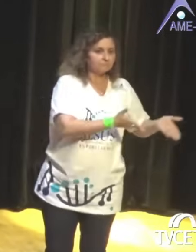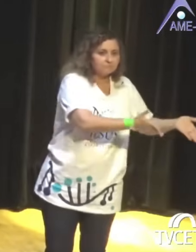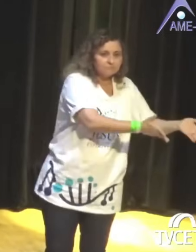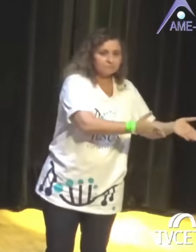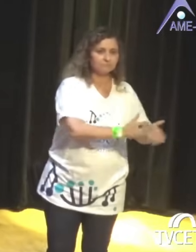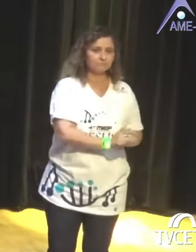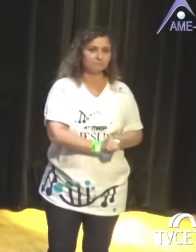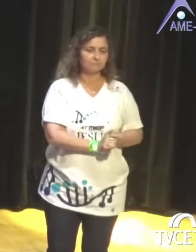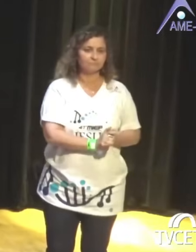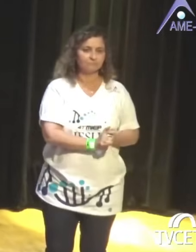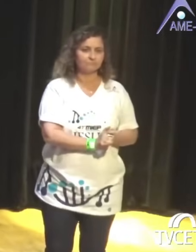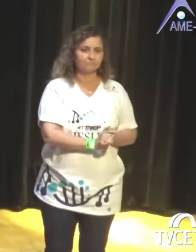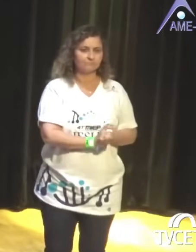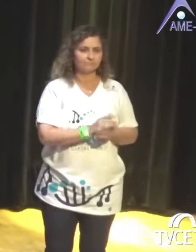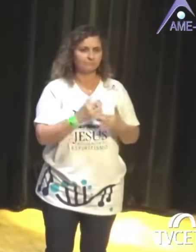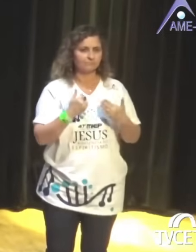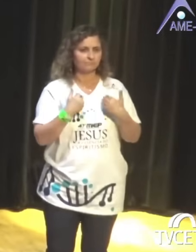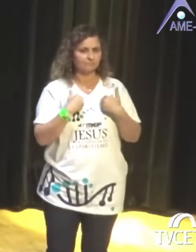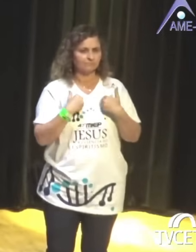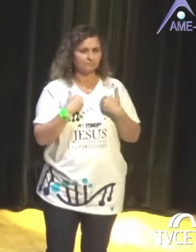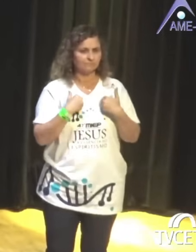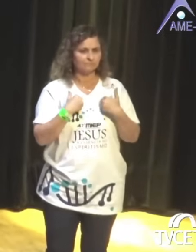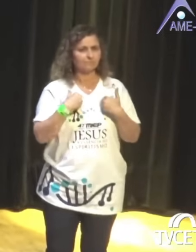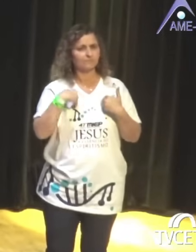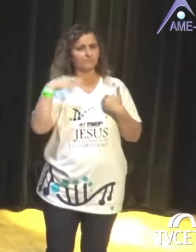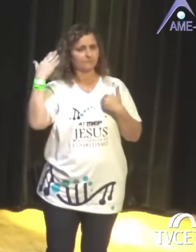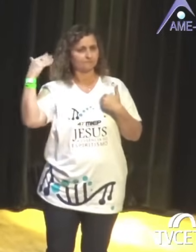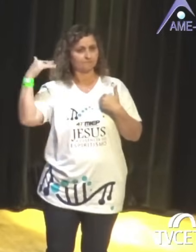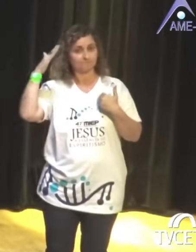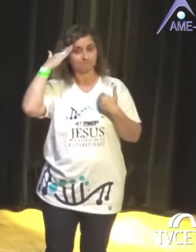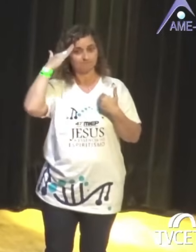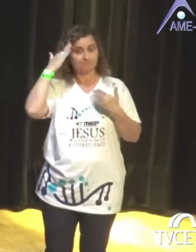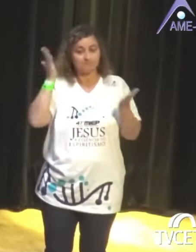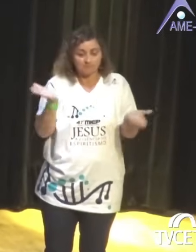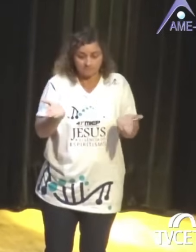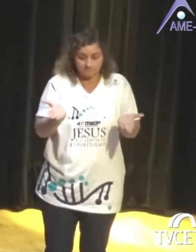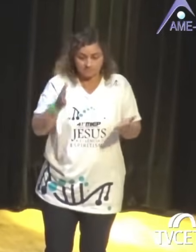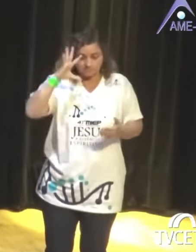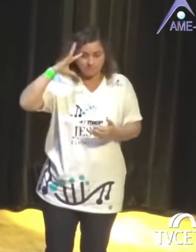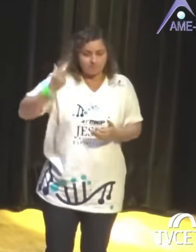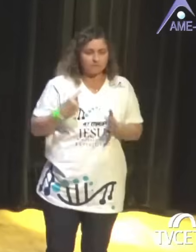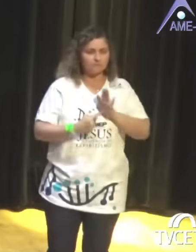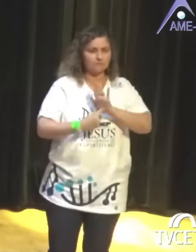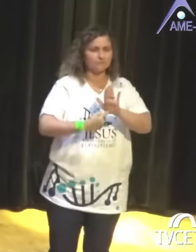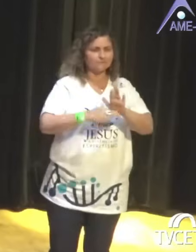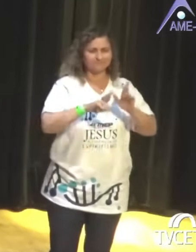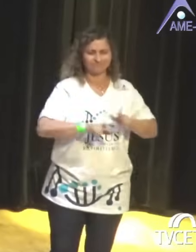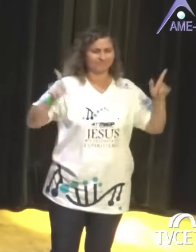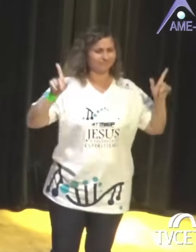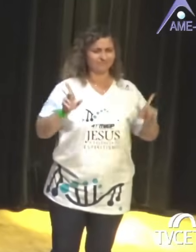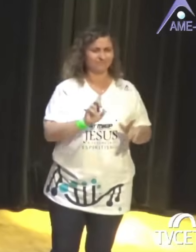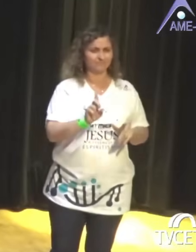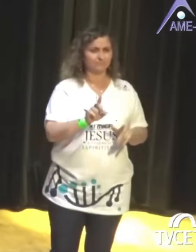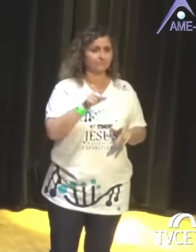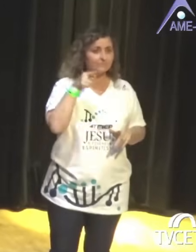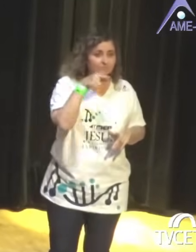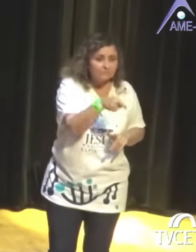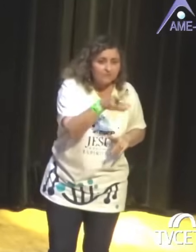concepção a doutrina espírita vem Então e amplia nos diz assim você é pré